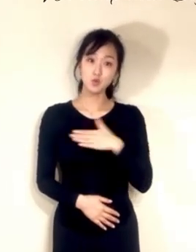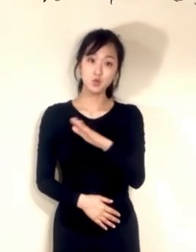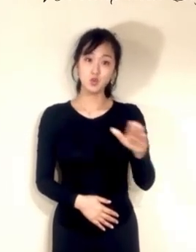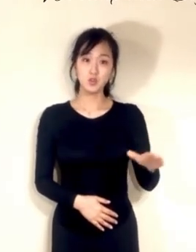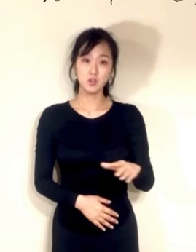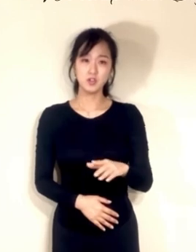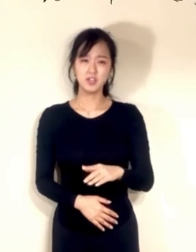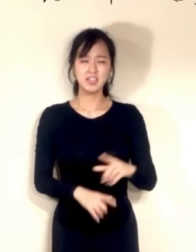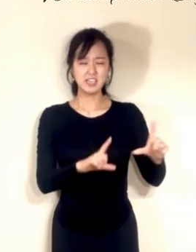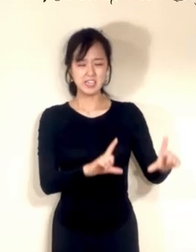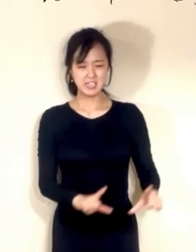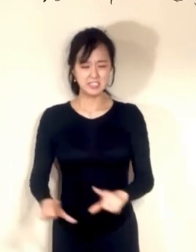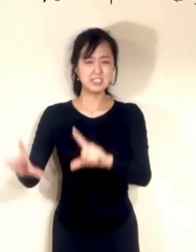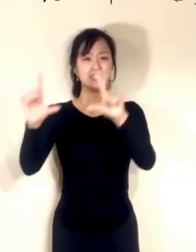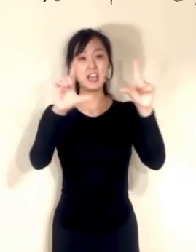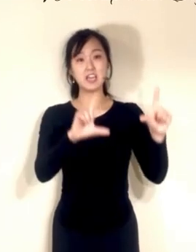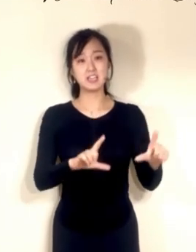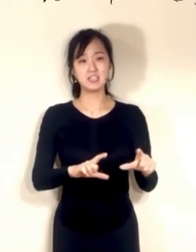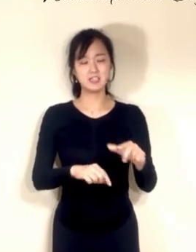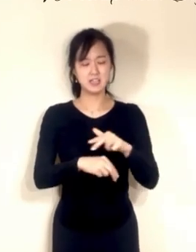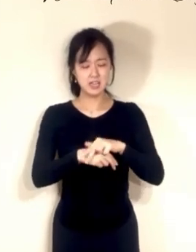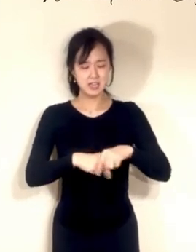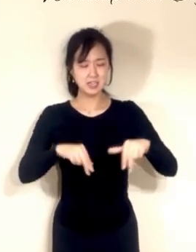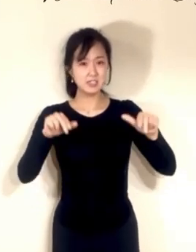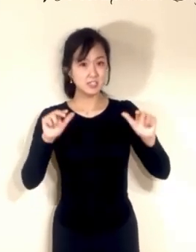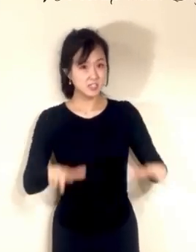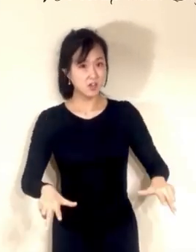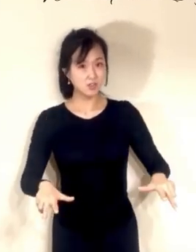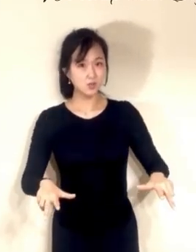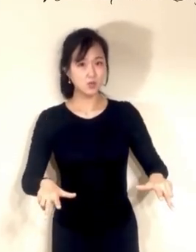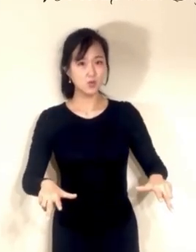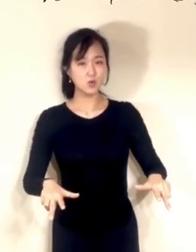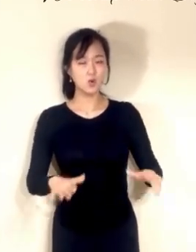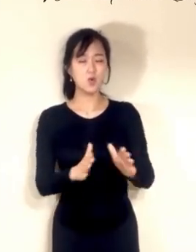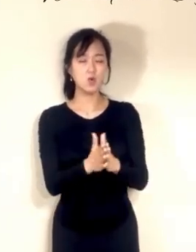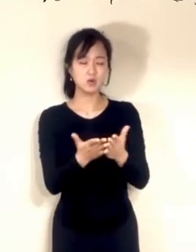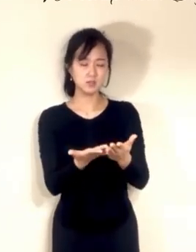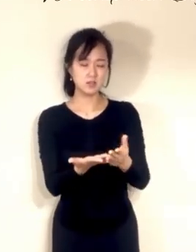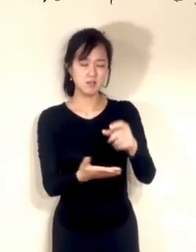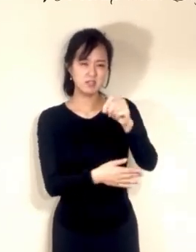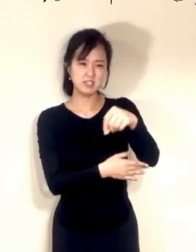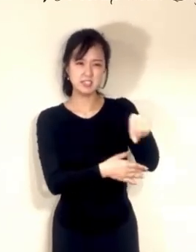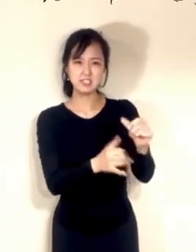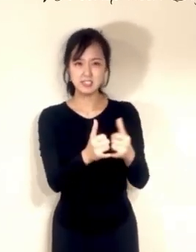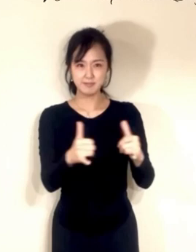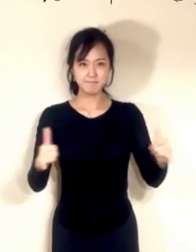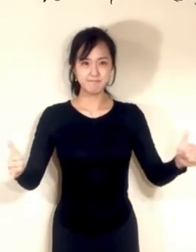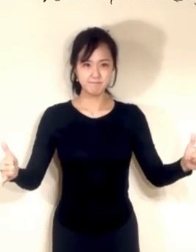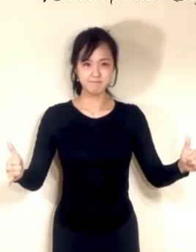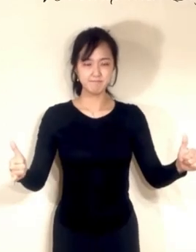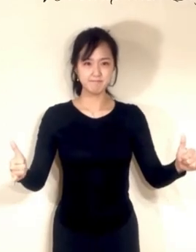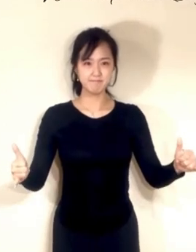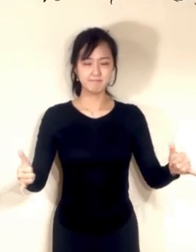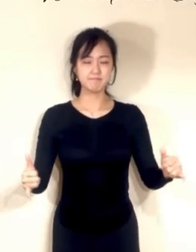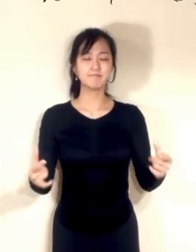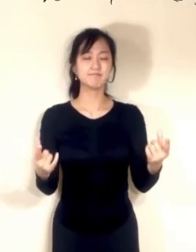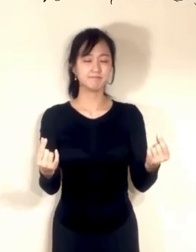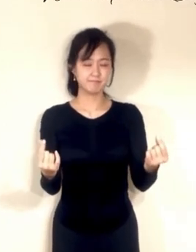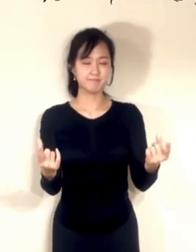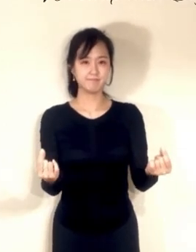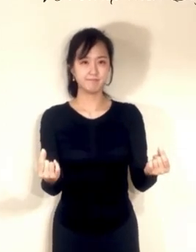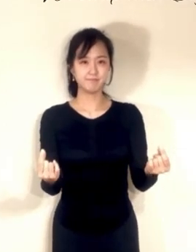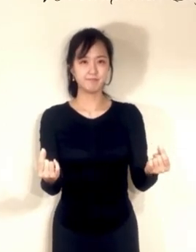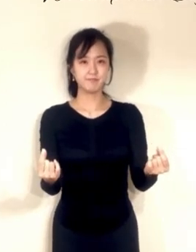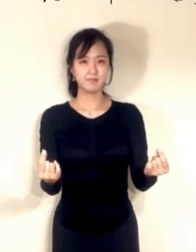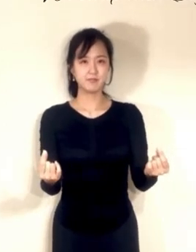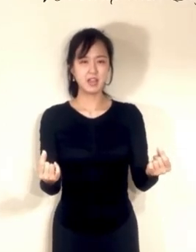여러분, 우리의 인생은 전도자가 계속해서 말하고 있는 것처럼 정말로 짧고